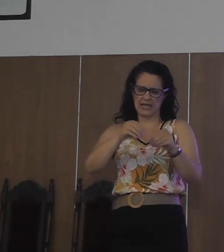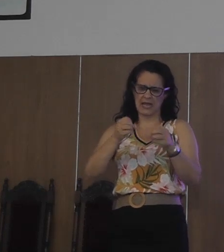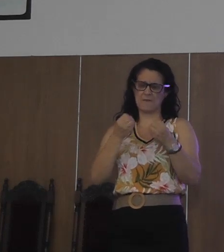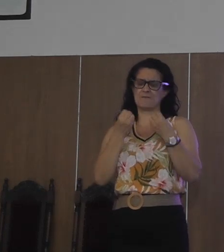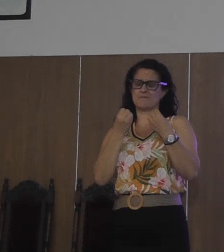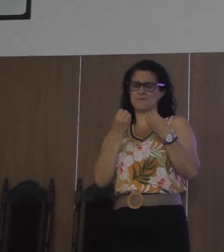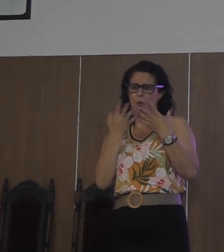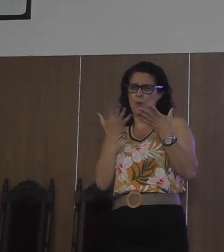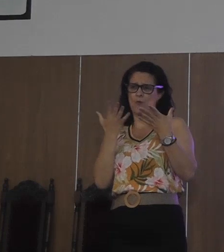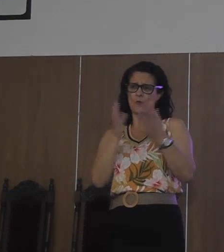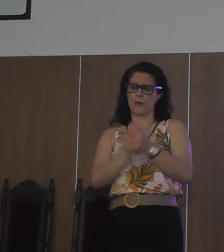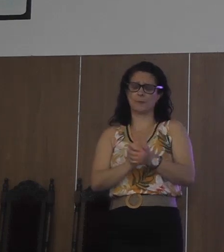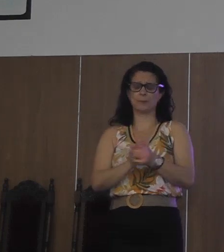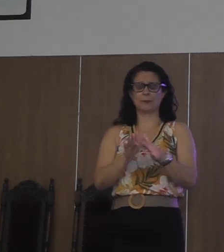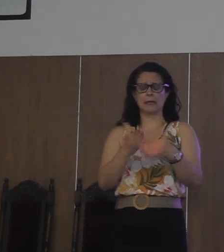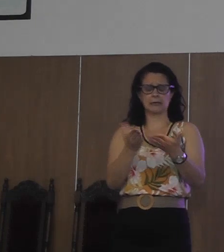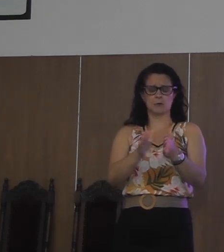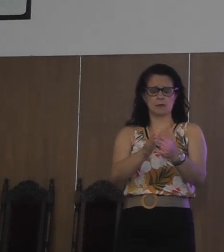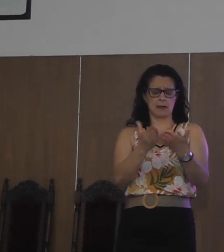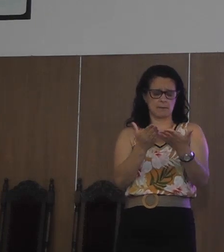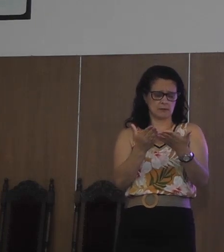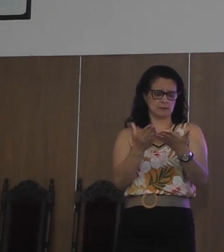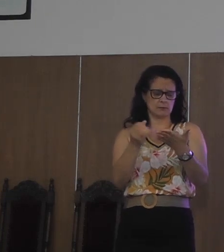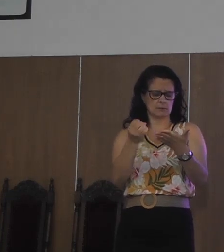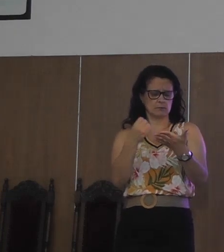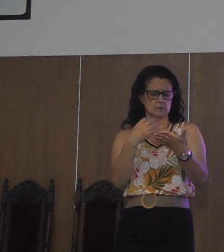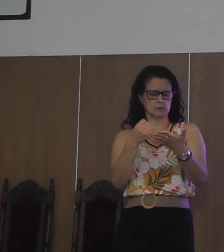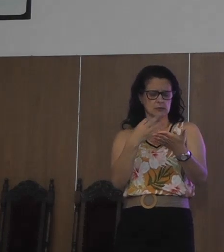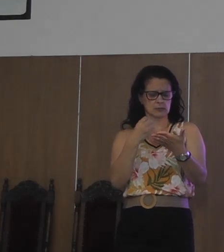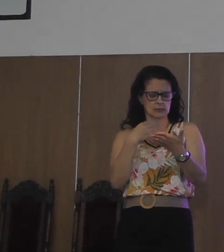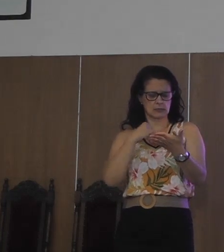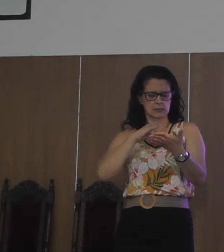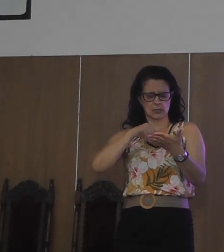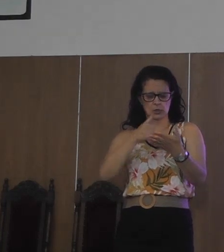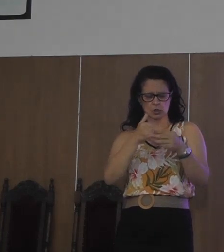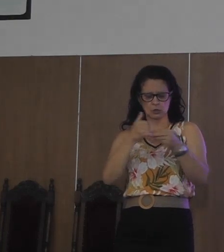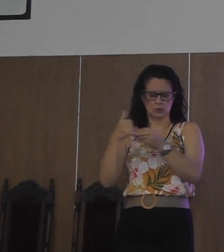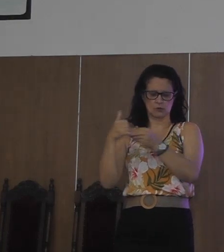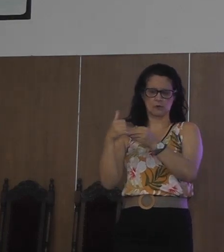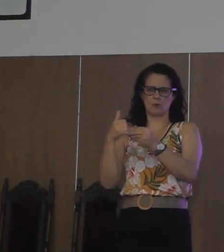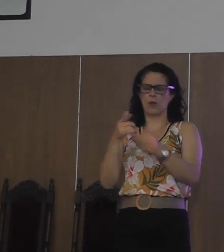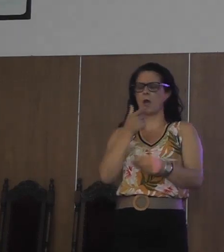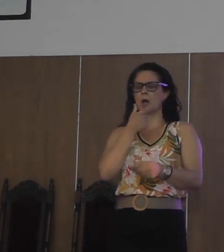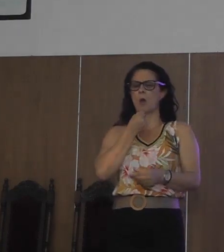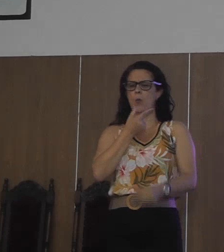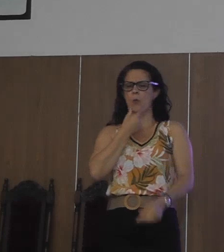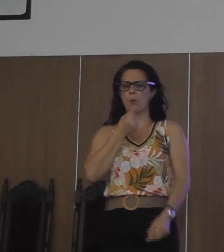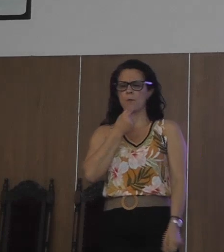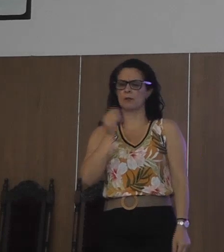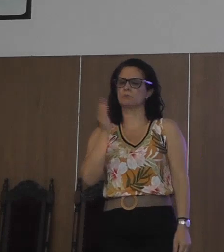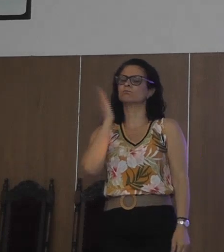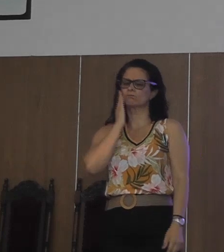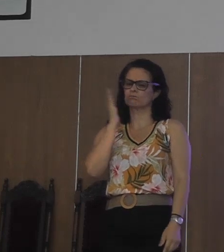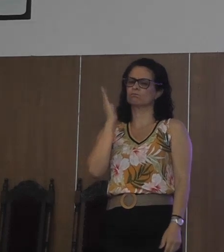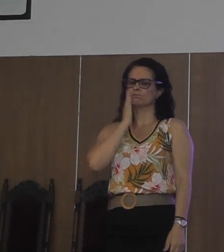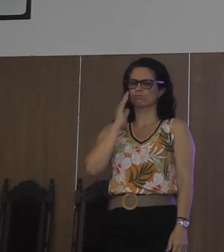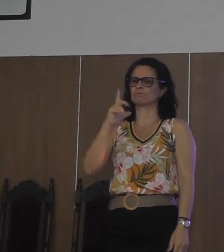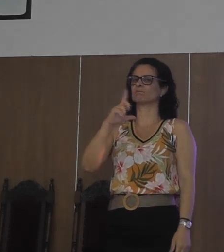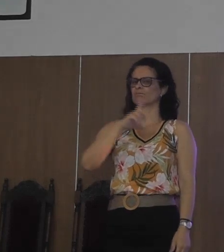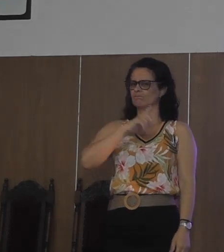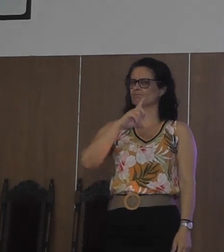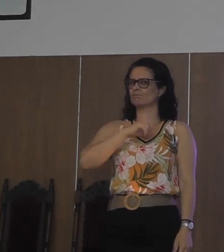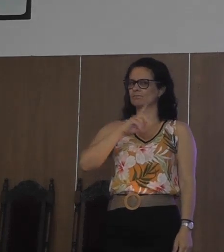demonstrar ao longo de vários capítulos e vários textos. Josué era um homem sábio, um homem que tinha